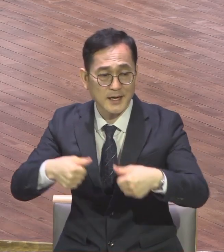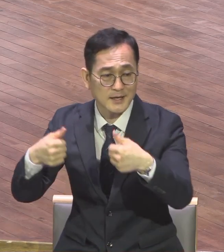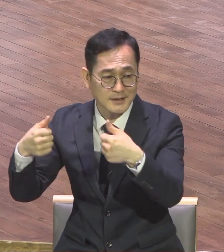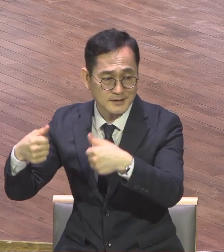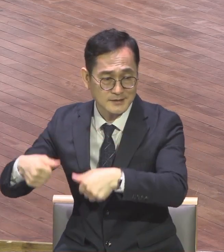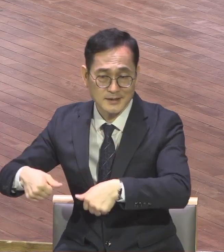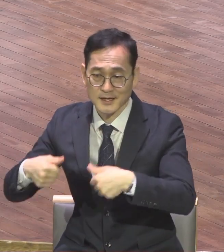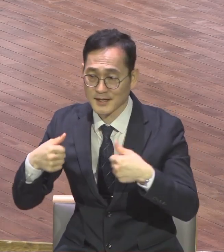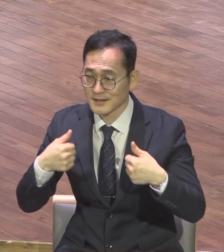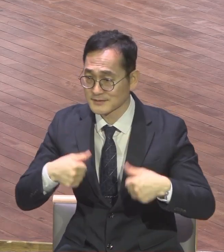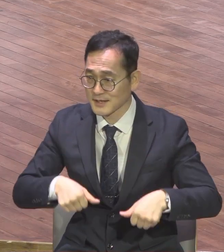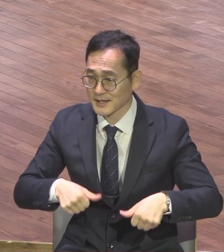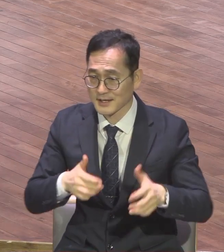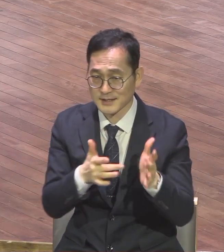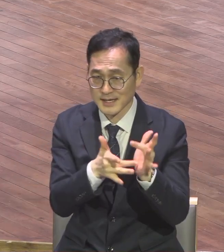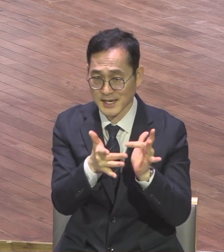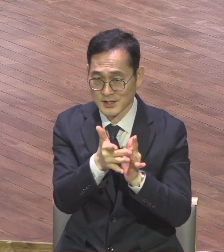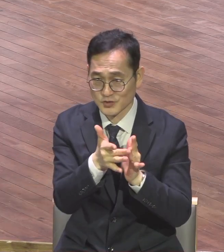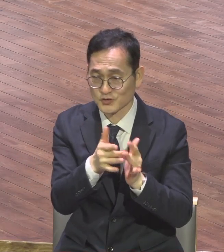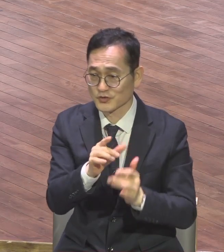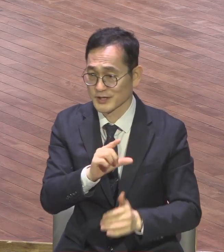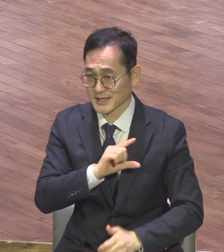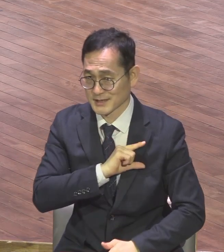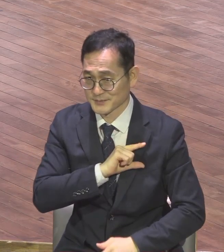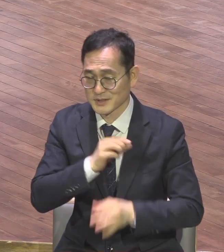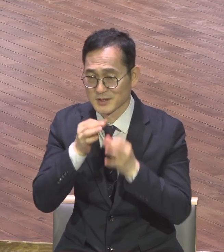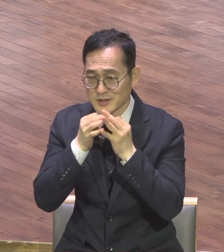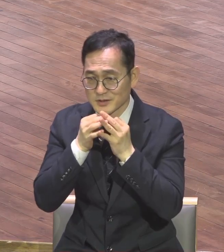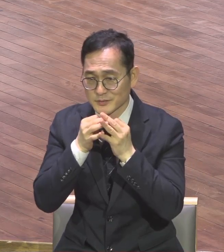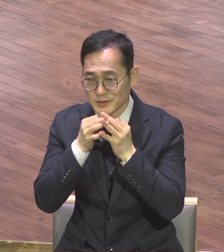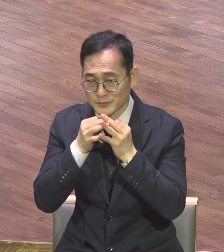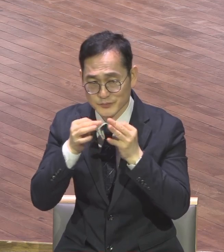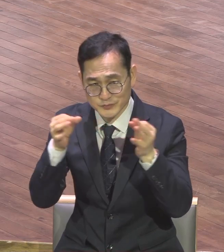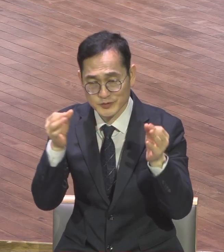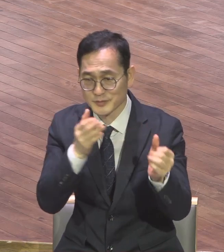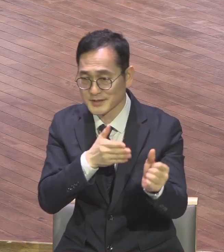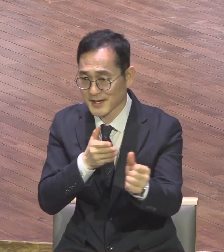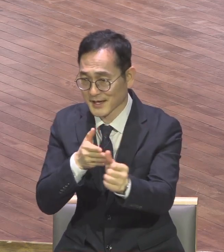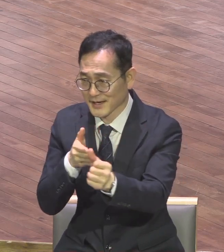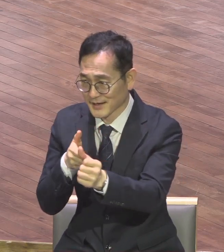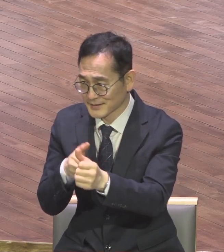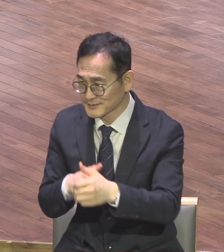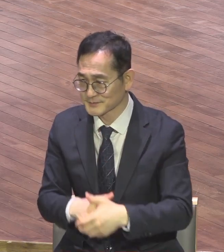인사합시다. 예수의 이름을 부릅시다.